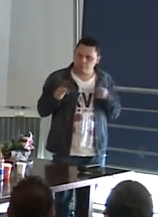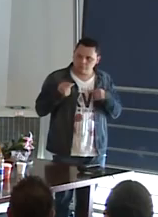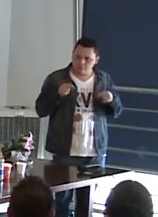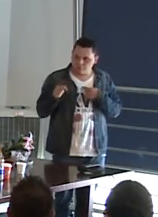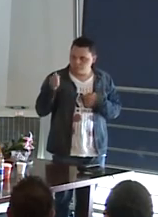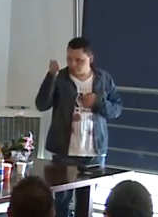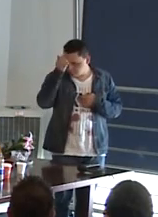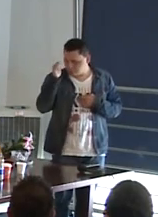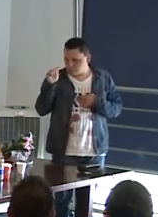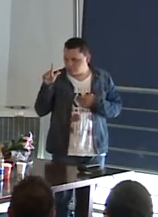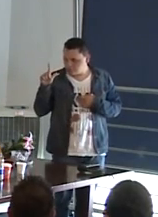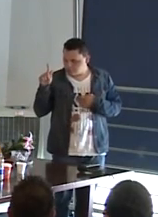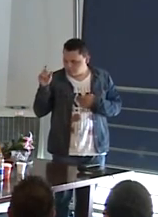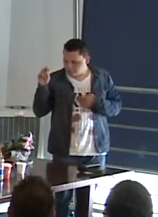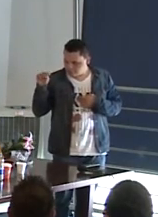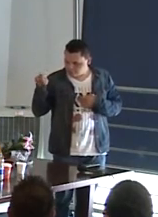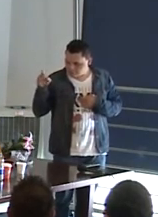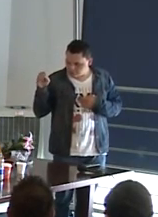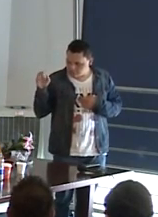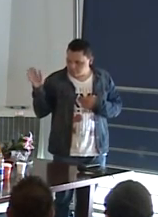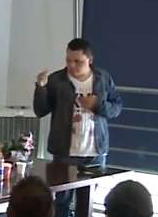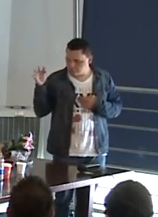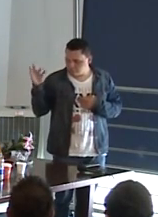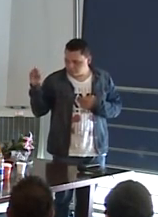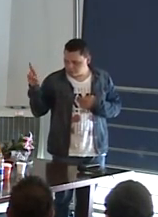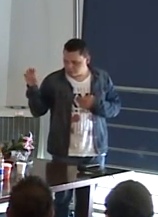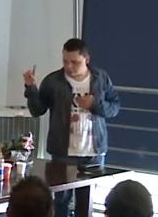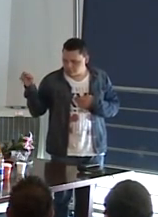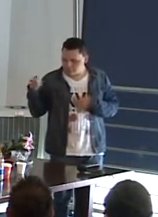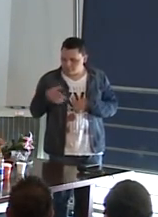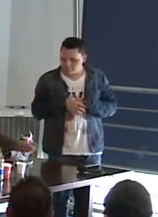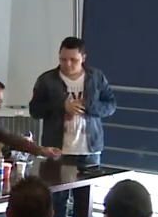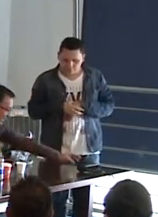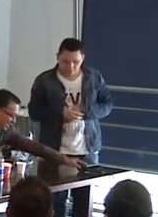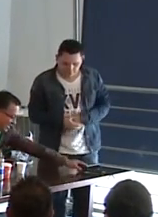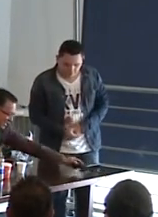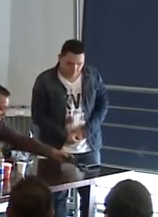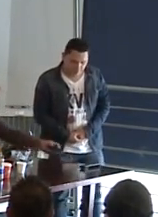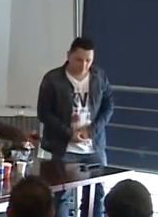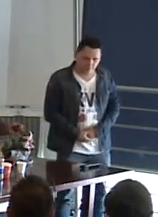con el profesor Alfonso Torres, por favor. Entonces, Camila Bejarán.